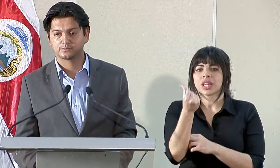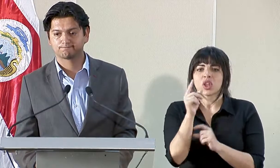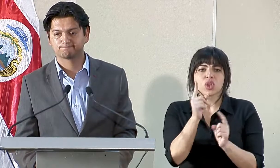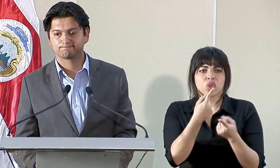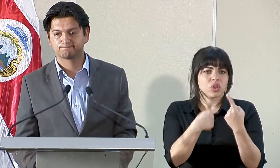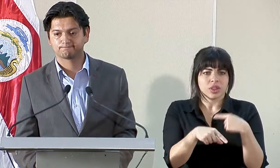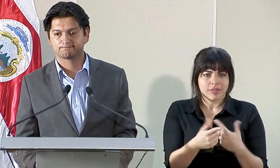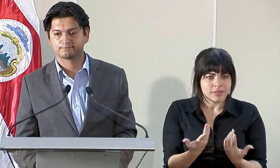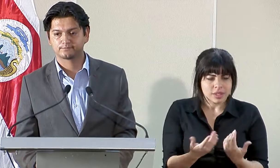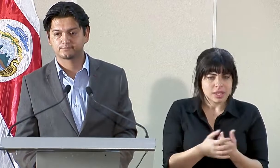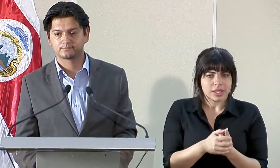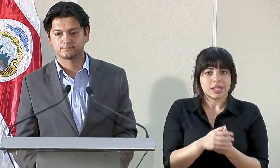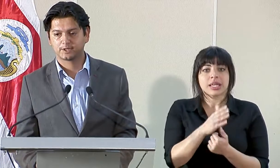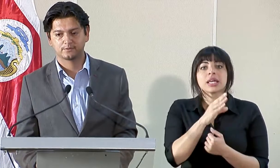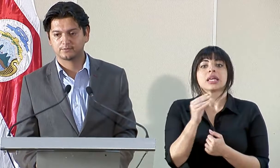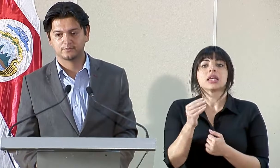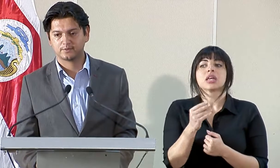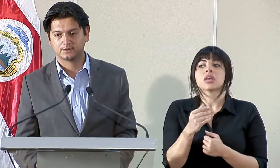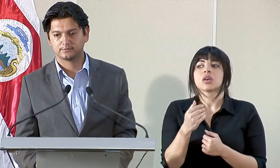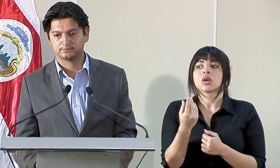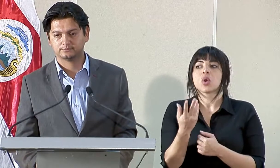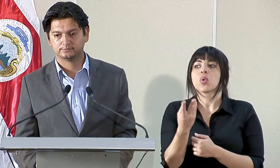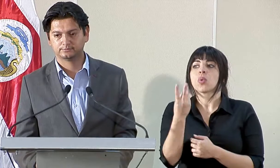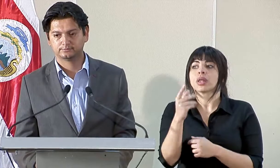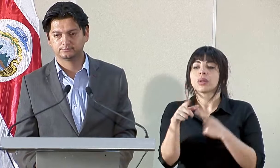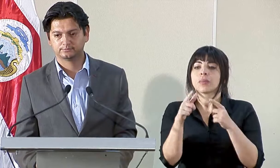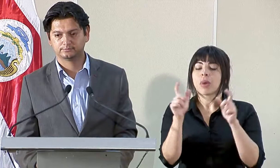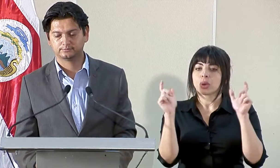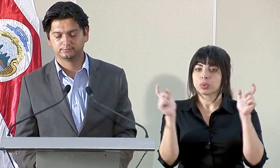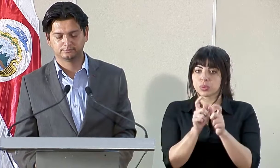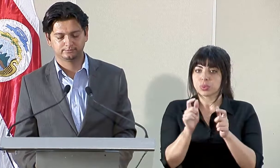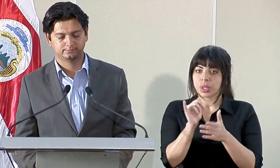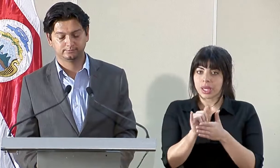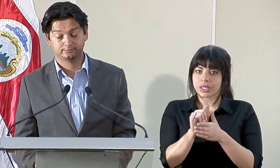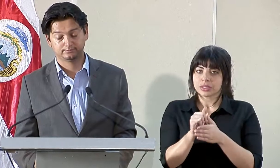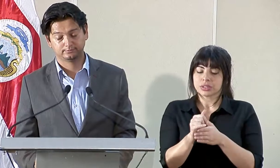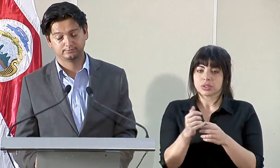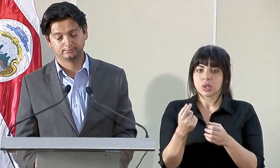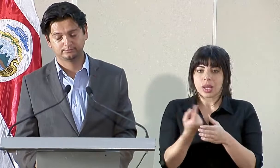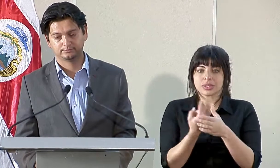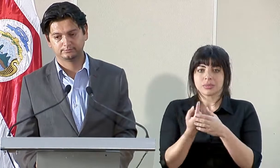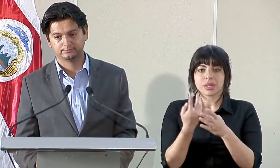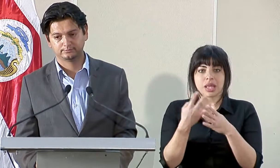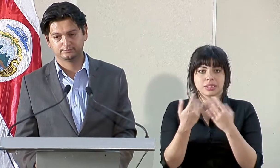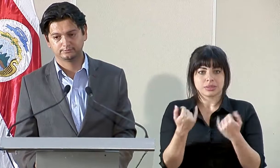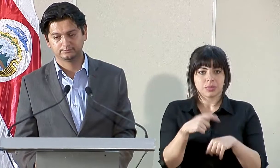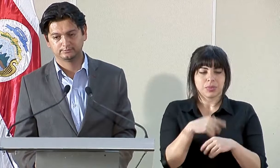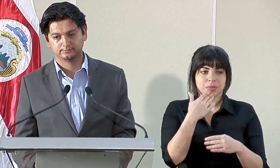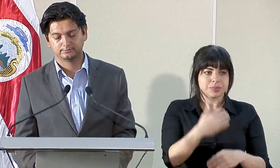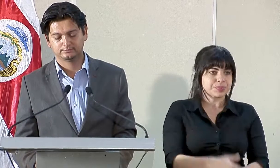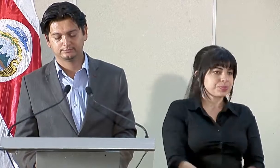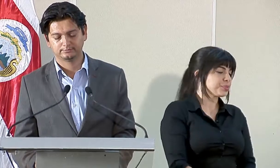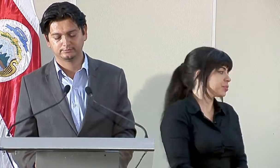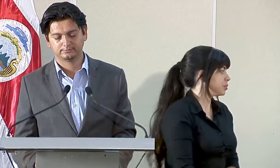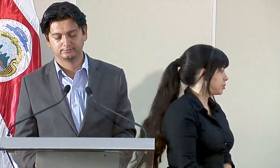dónde viene y cuánto va a reducir esto también el hacinamiento carcelario en este momento. Gracias.